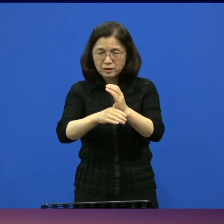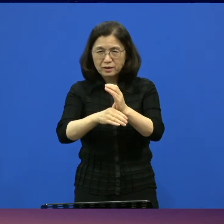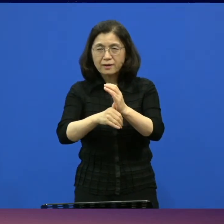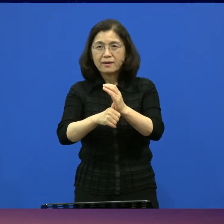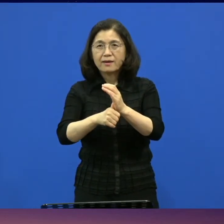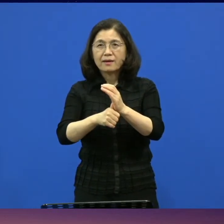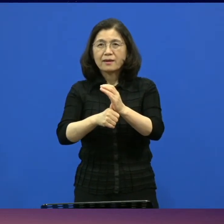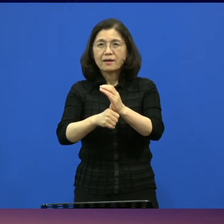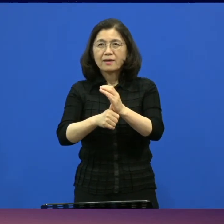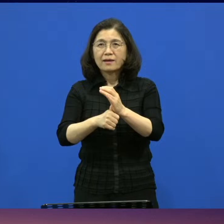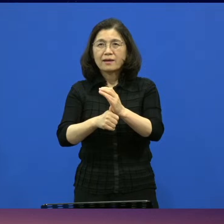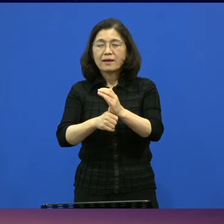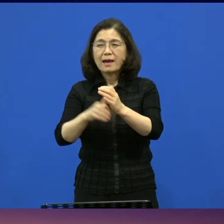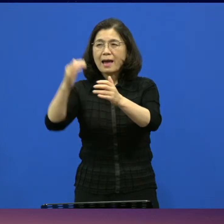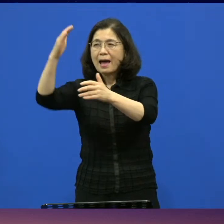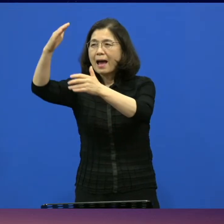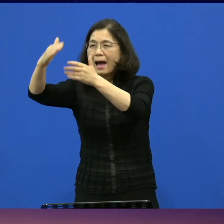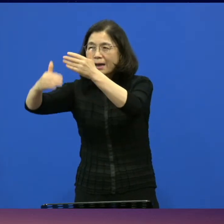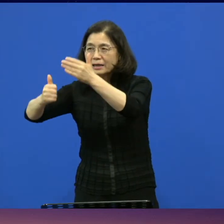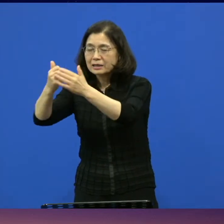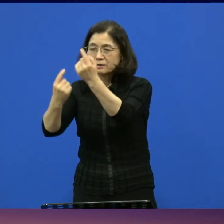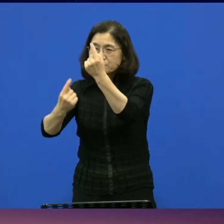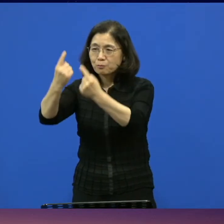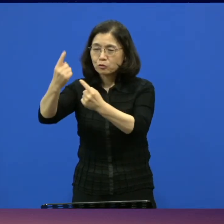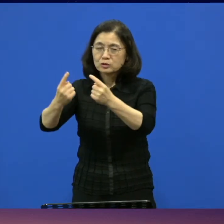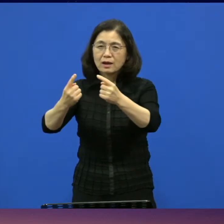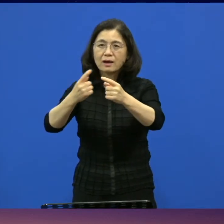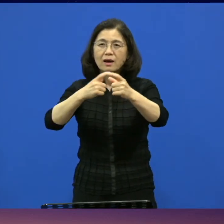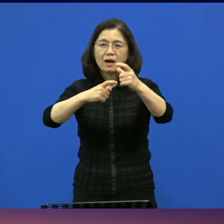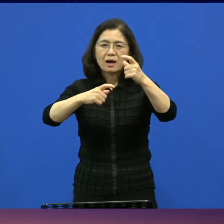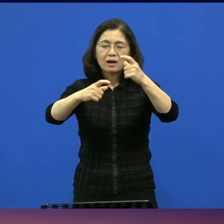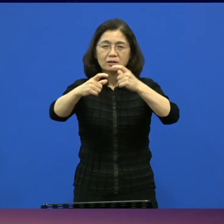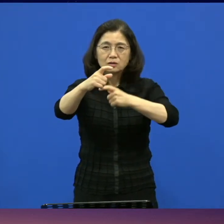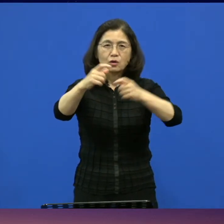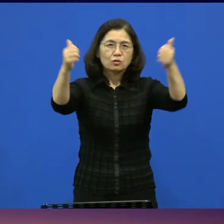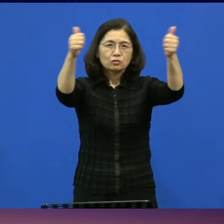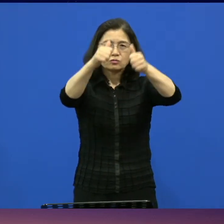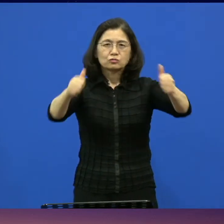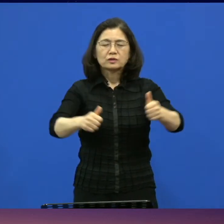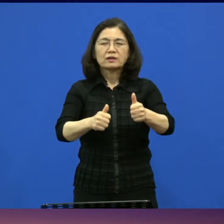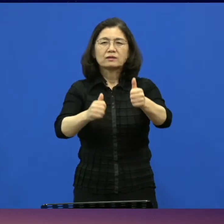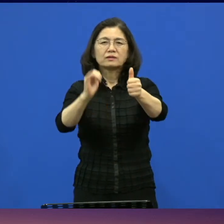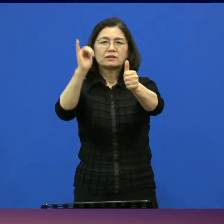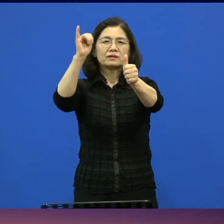하나님이 아닌 다른 것을 섬기는 것은 언제나 유행이에요, 유행.